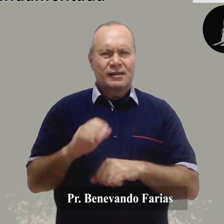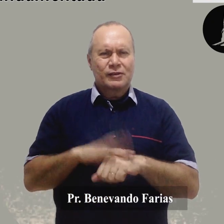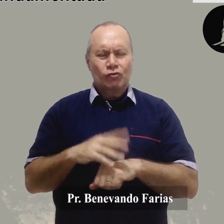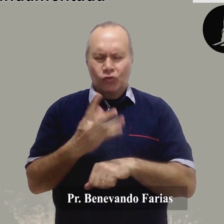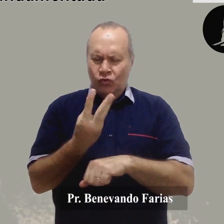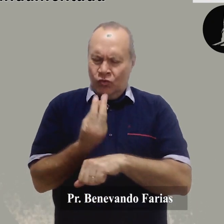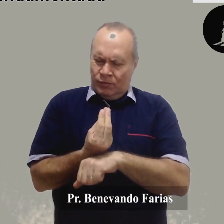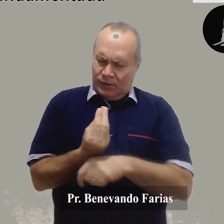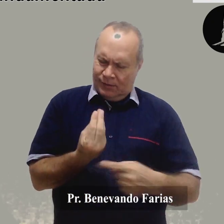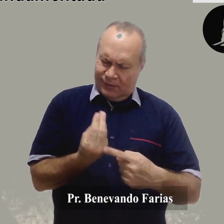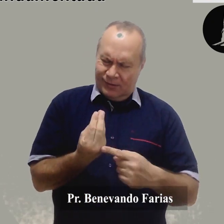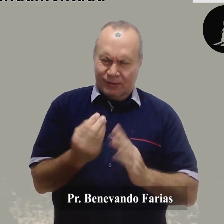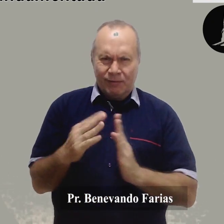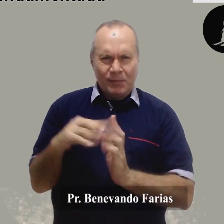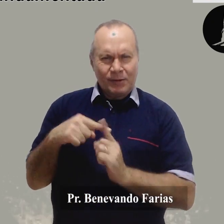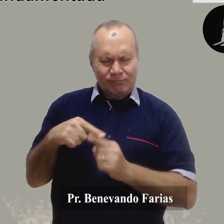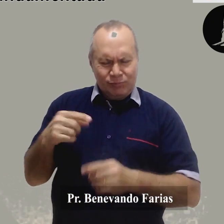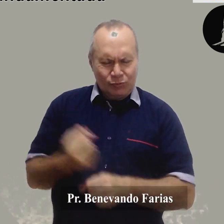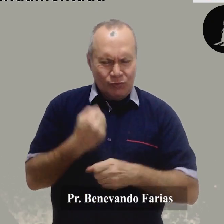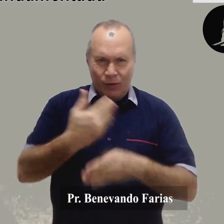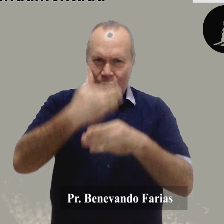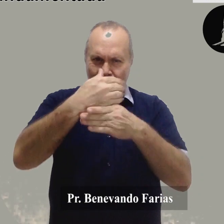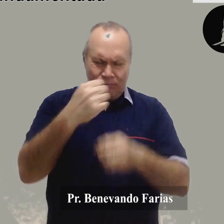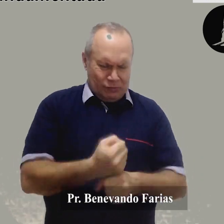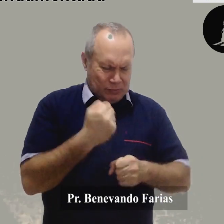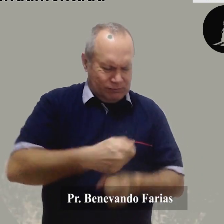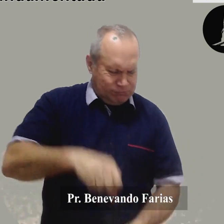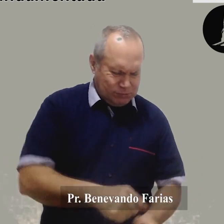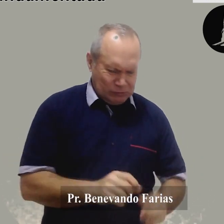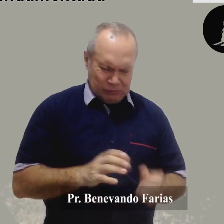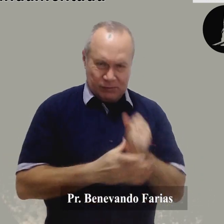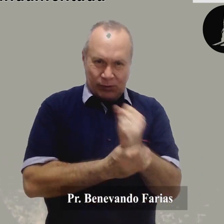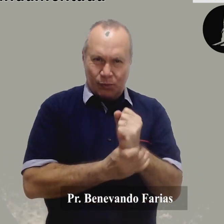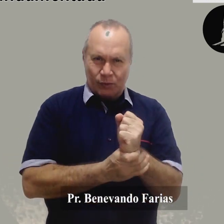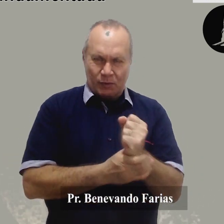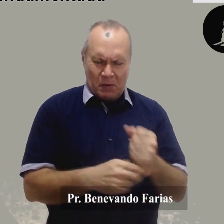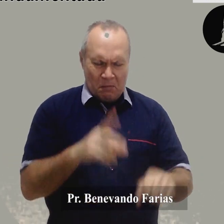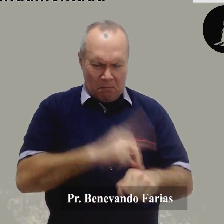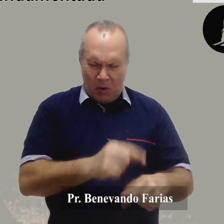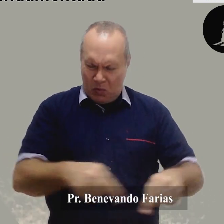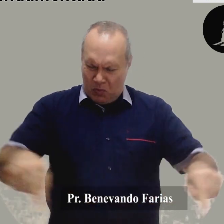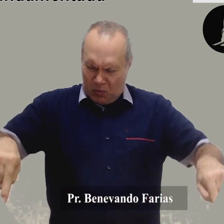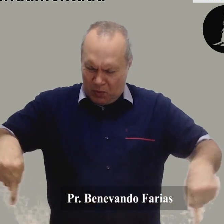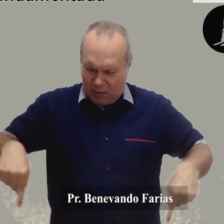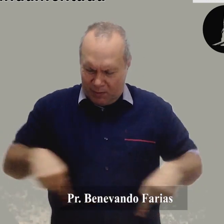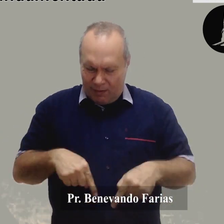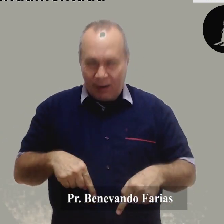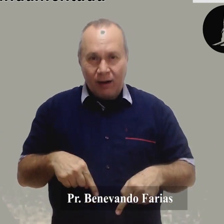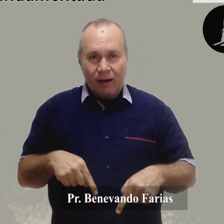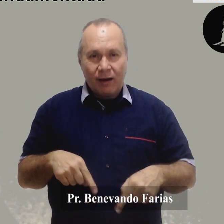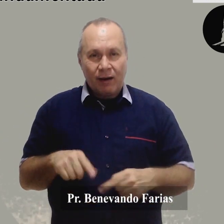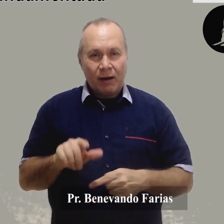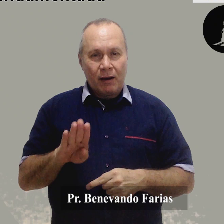é fundamental, precisa ser muito bem feito. E Jesus nos ensina aqui que